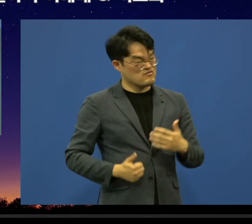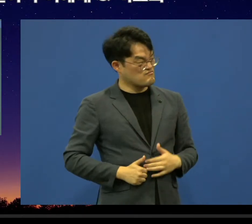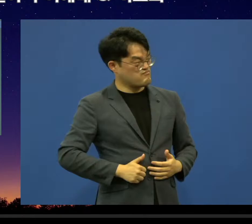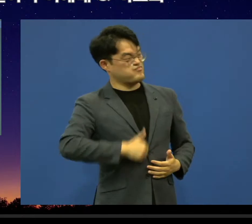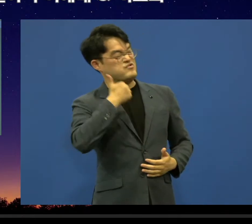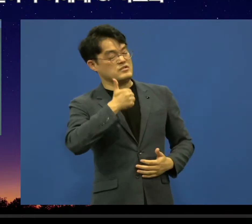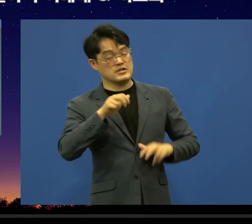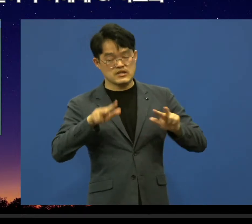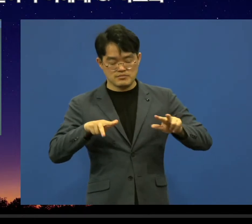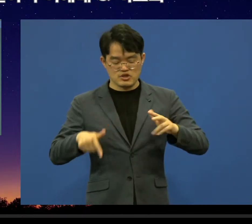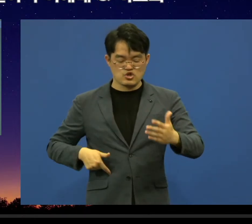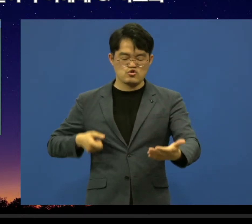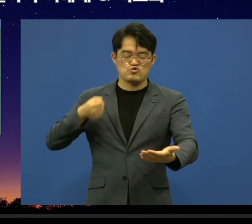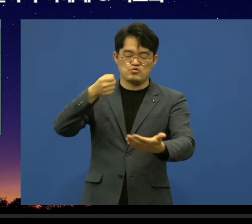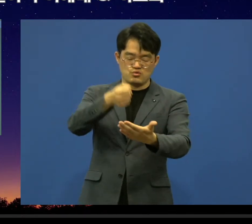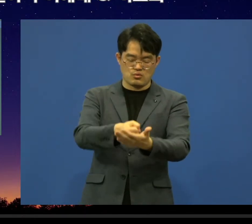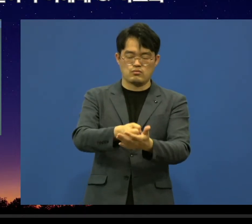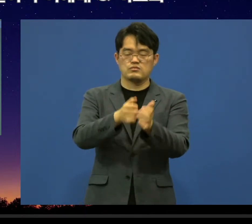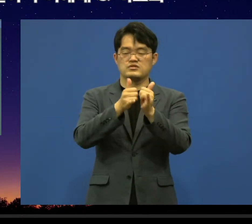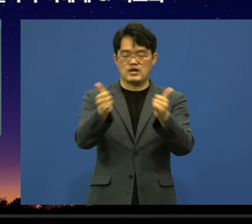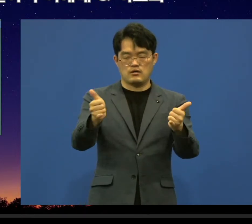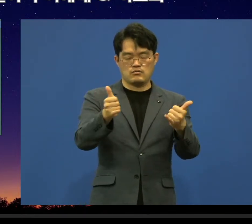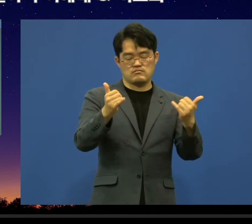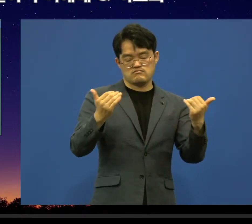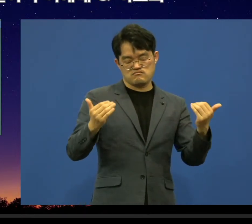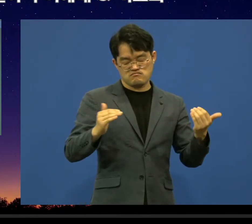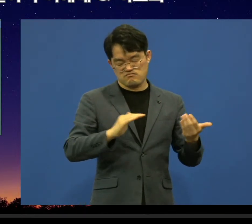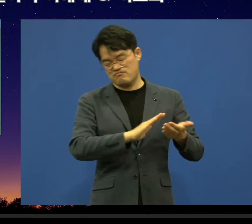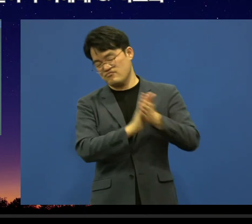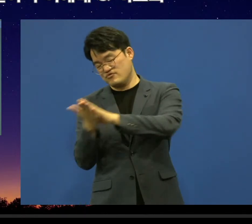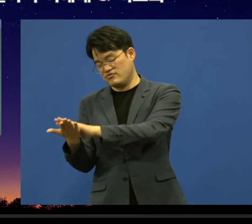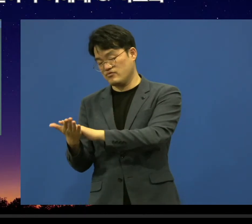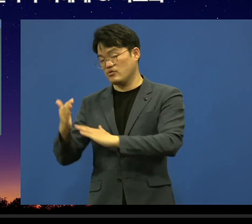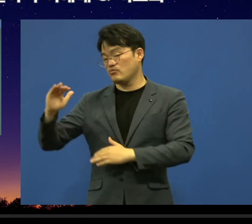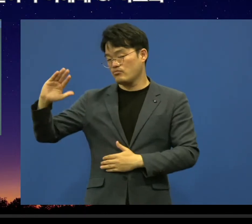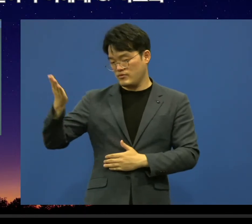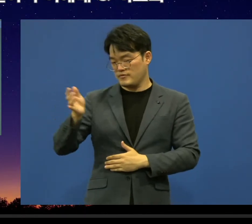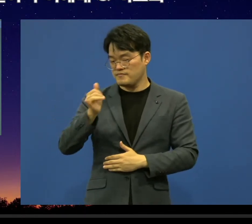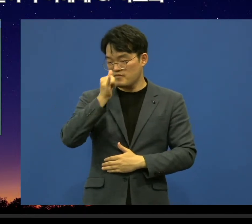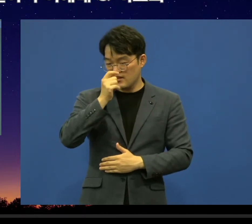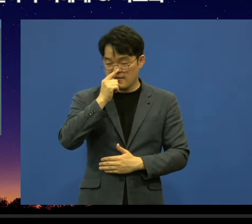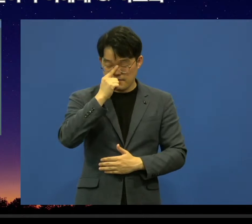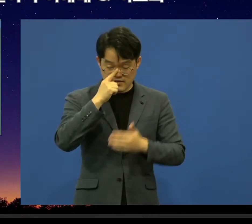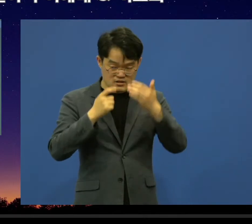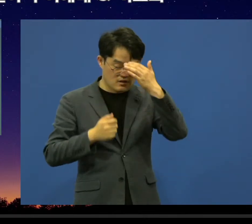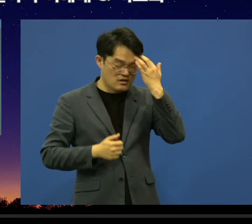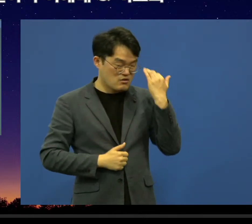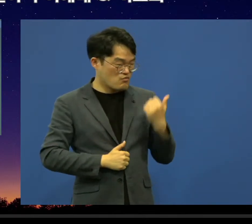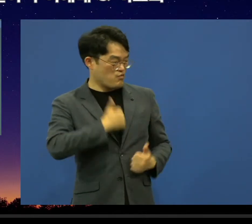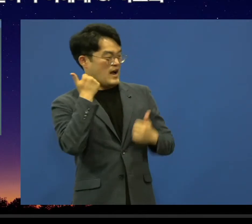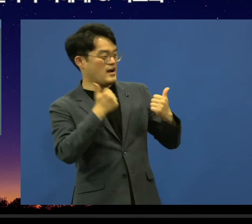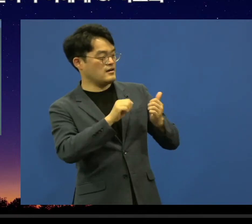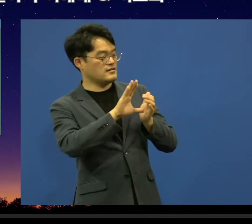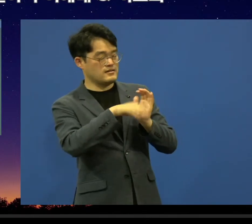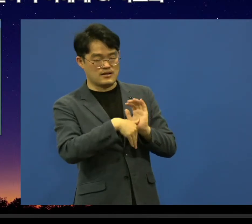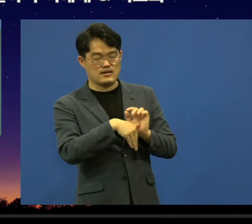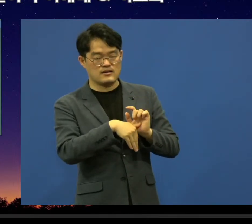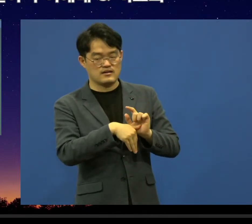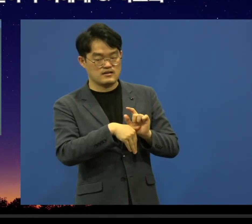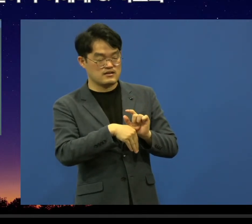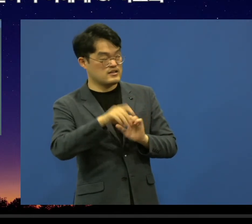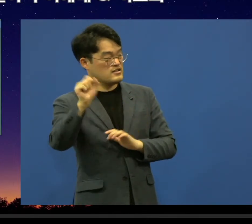용사의 심장을 가졌어요. 그의 분노는 사자의 포효와 같습니다. 그의 분노 앞에 다윗의